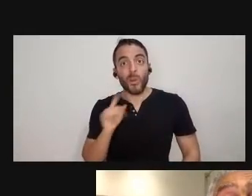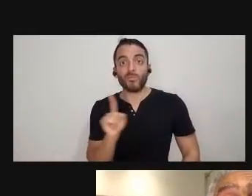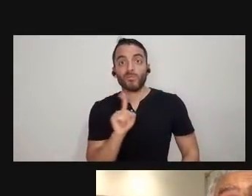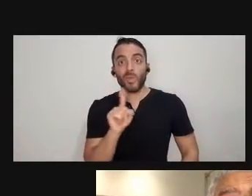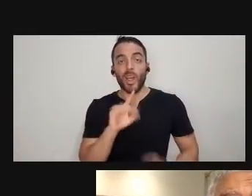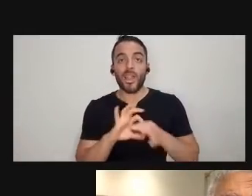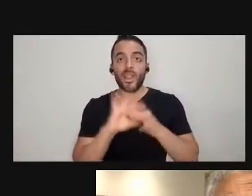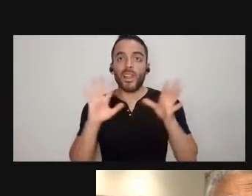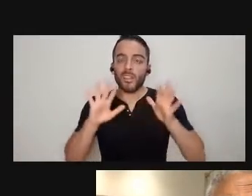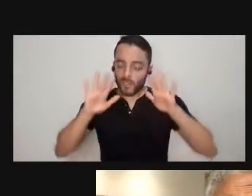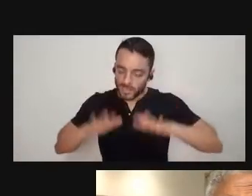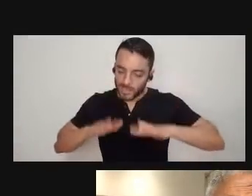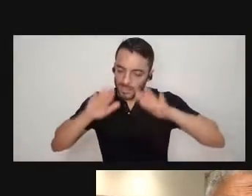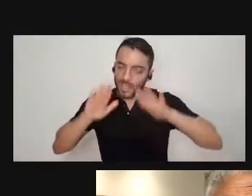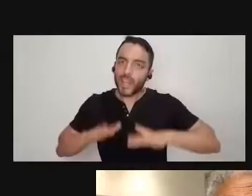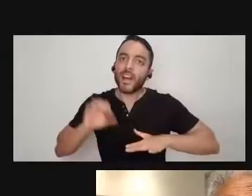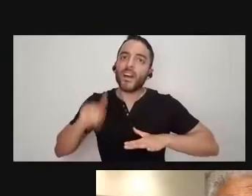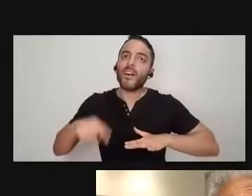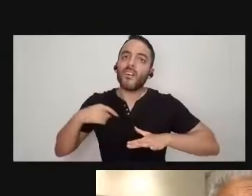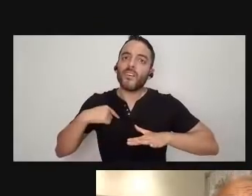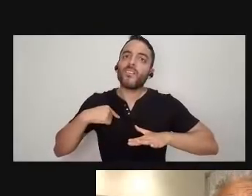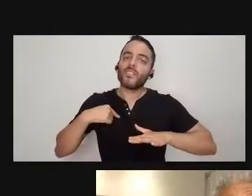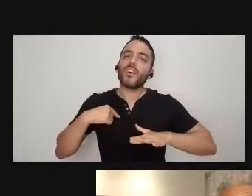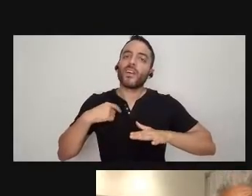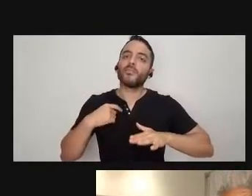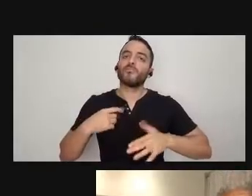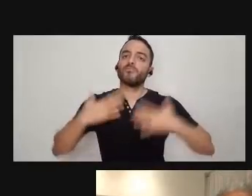a batina do Bispo Tutu.